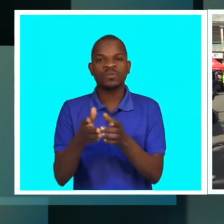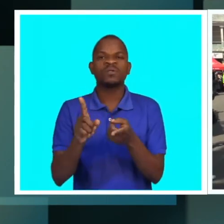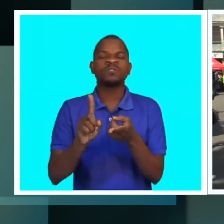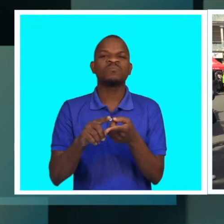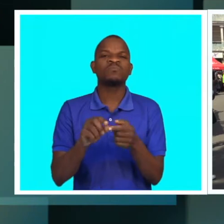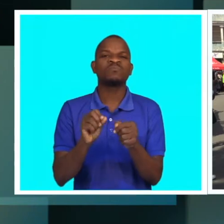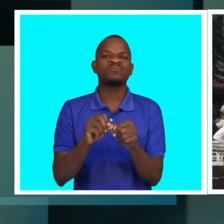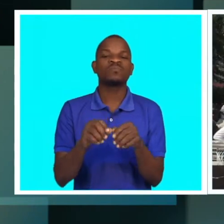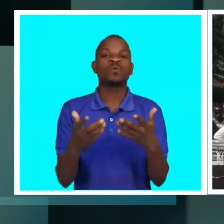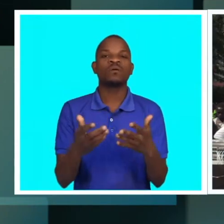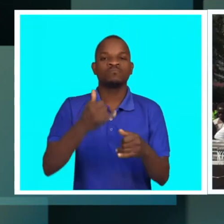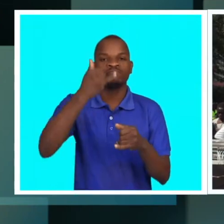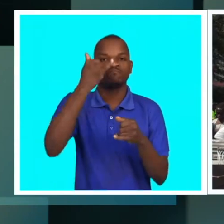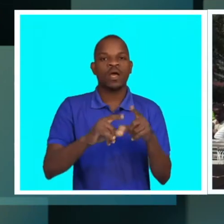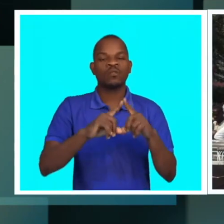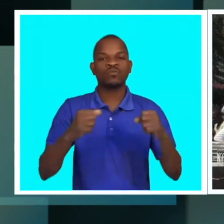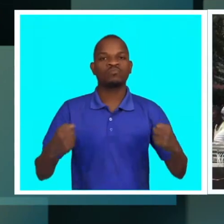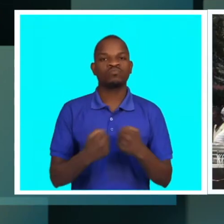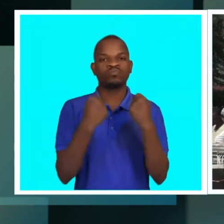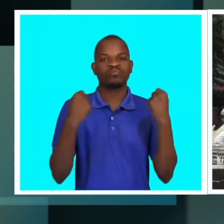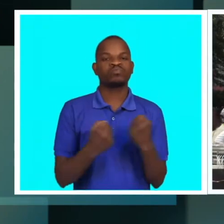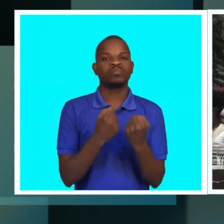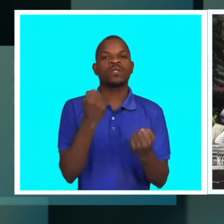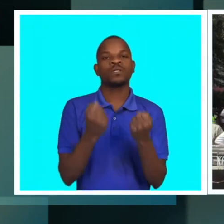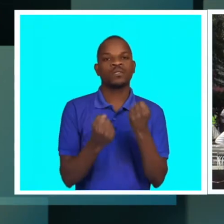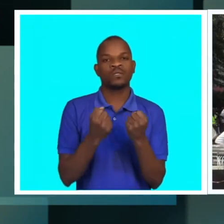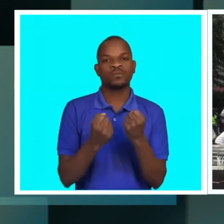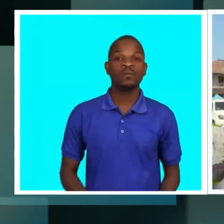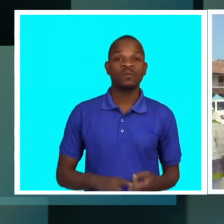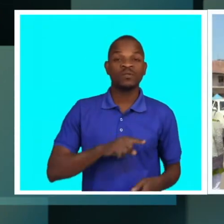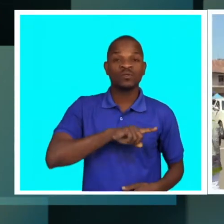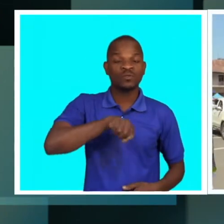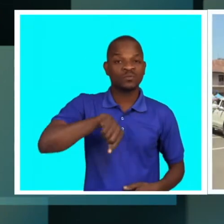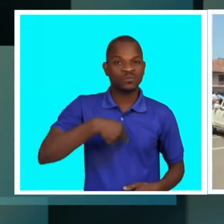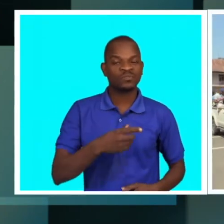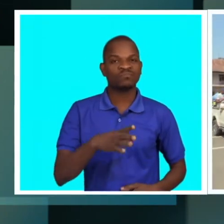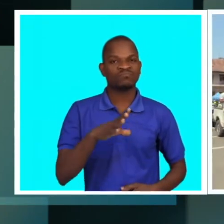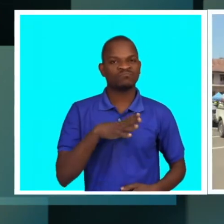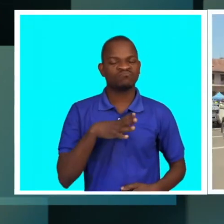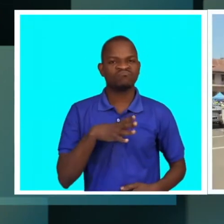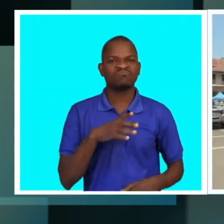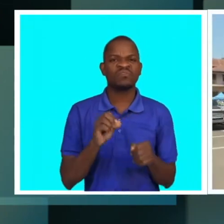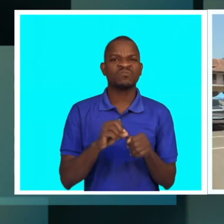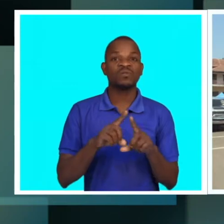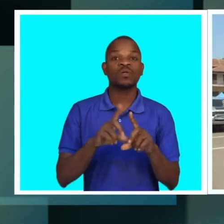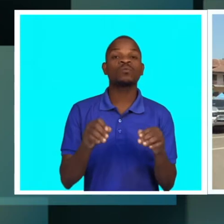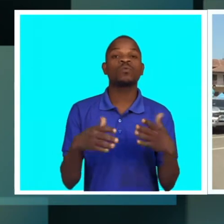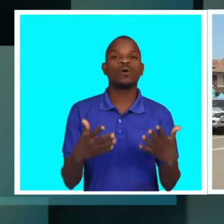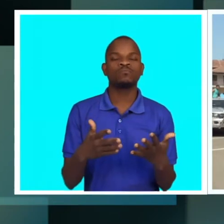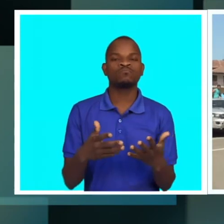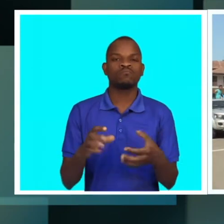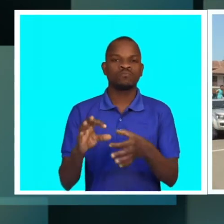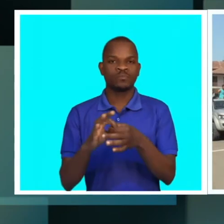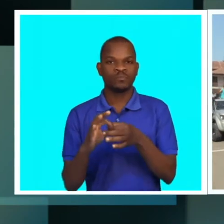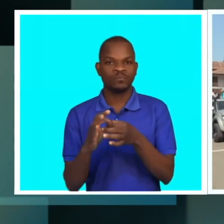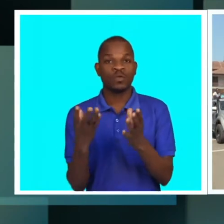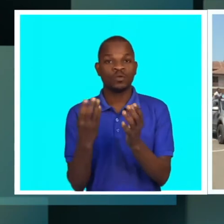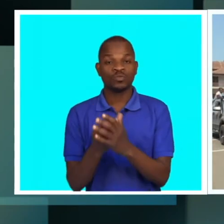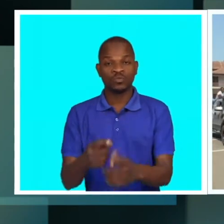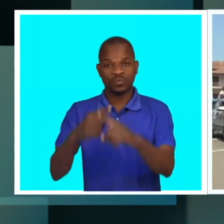automobilistas para o fim da insegurança rodoviária nas vias públicas. Nós temos essencialmente feito uma